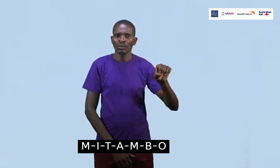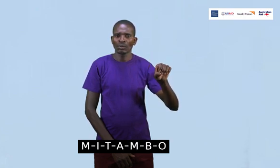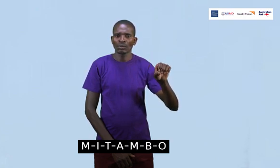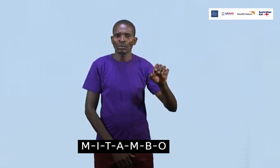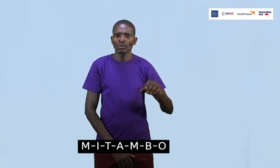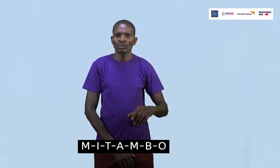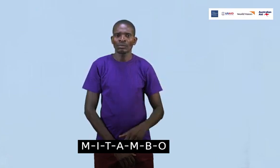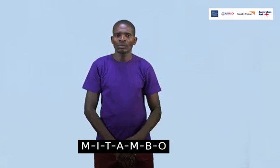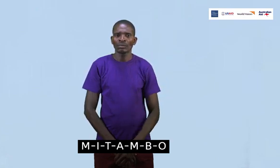O